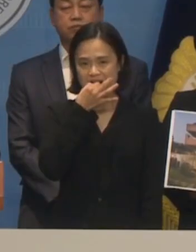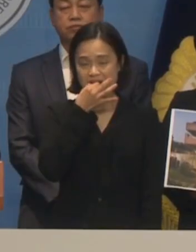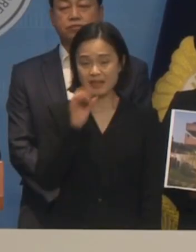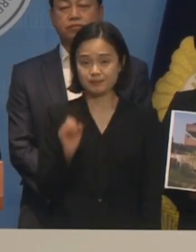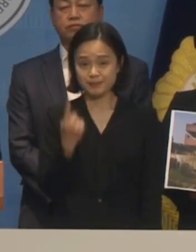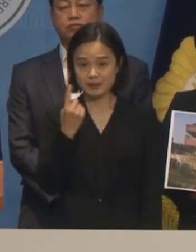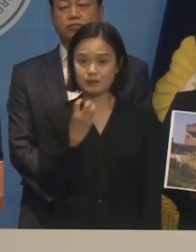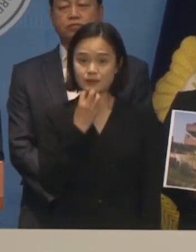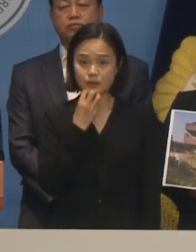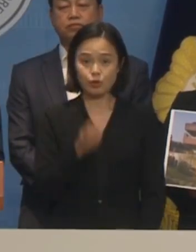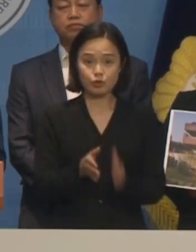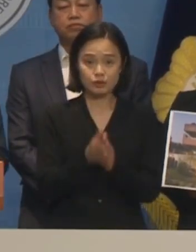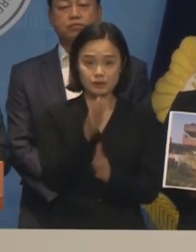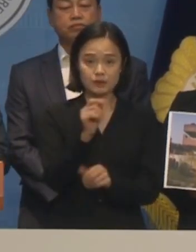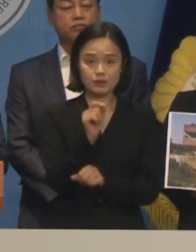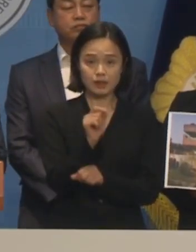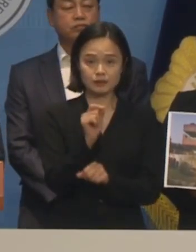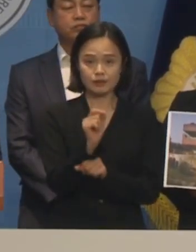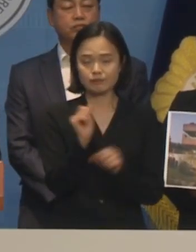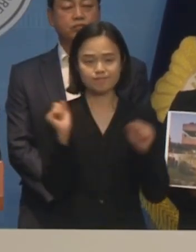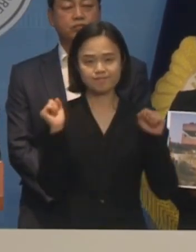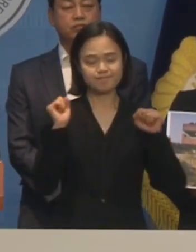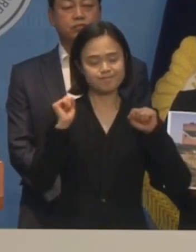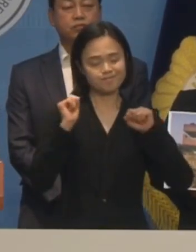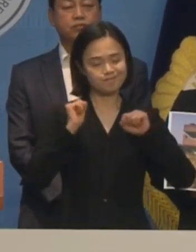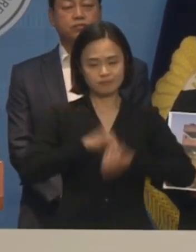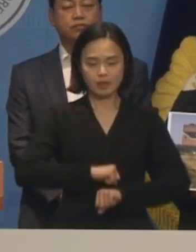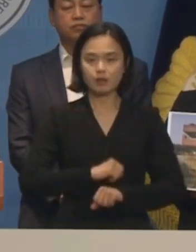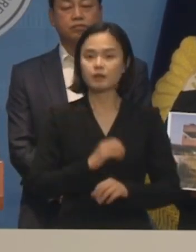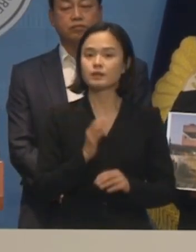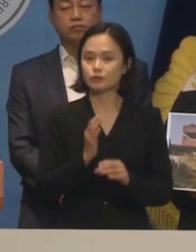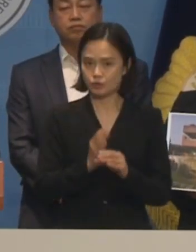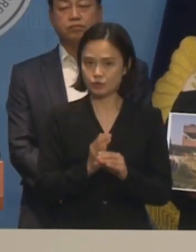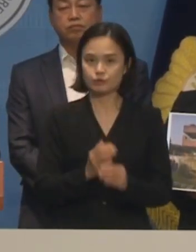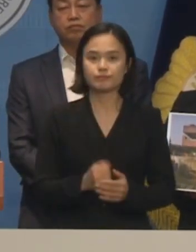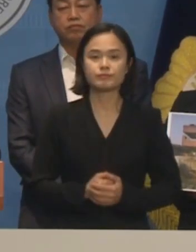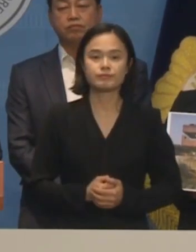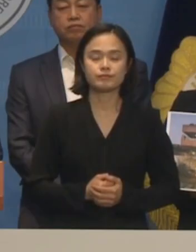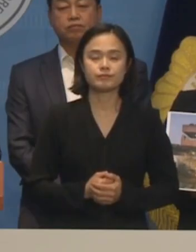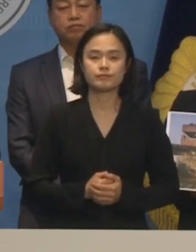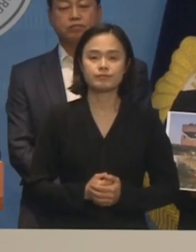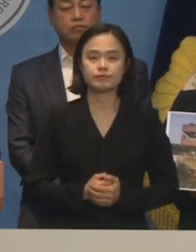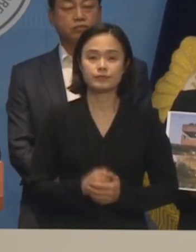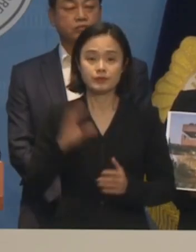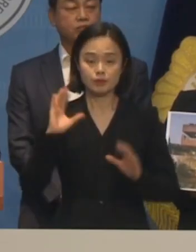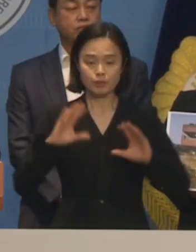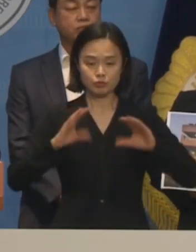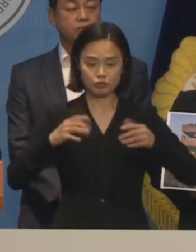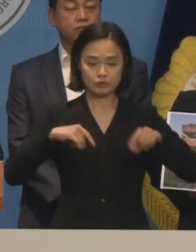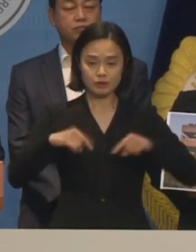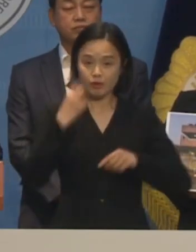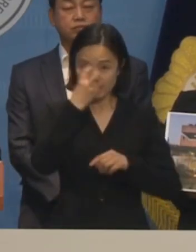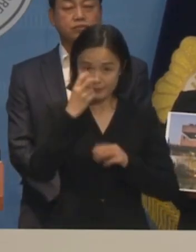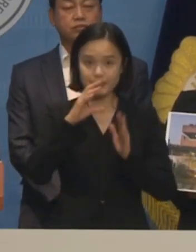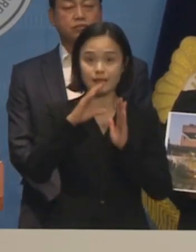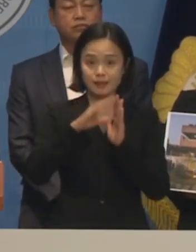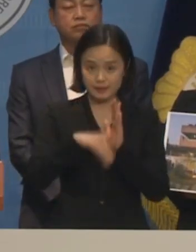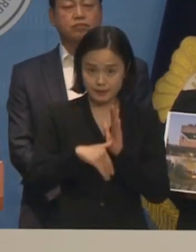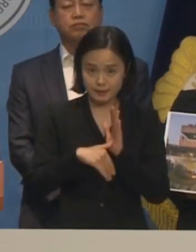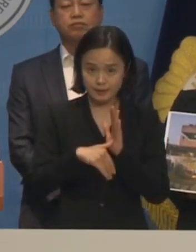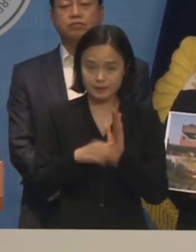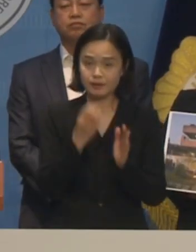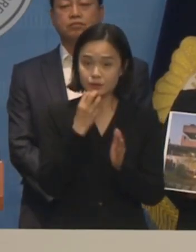있습니다. 지난달 국회 행안위 서울시 국감에서도 오세훈 시장이 천만 시민의